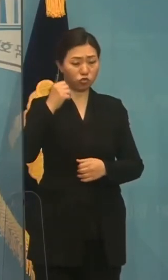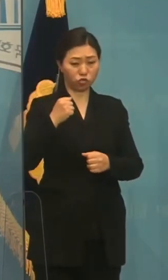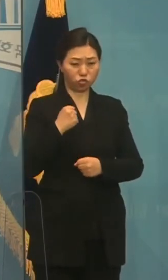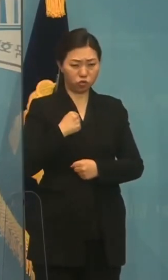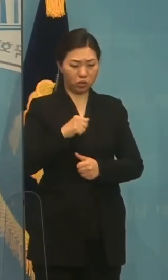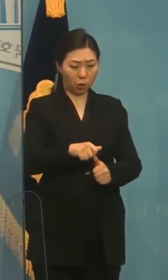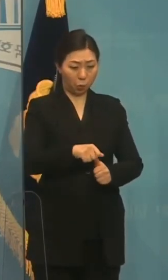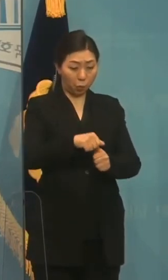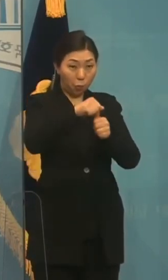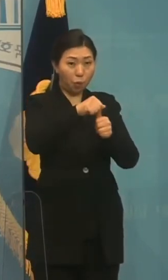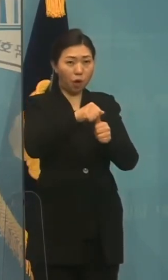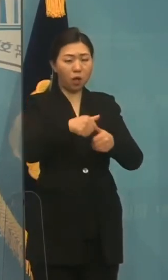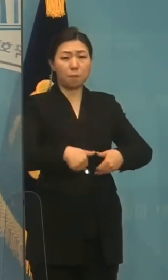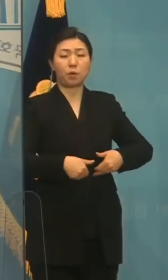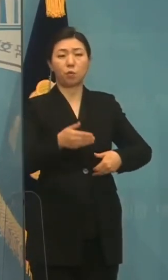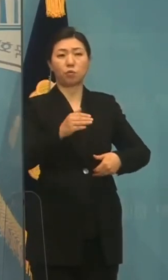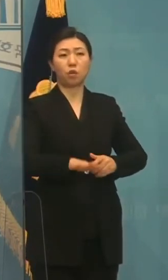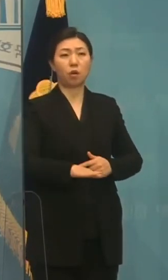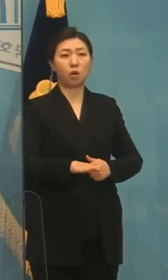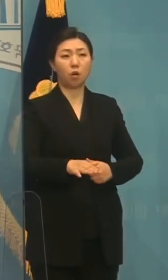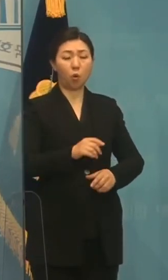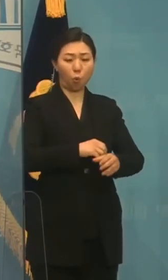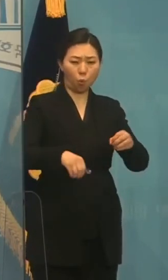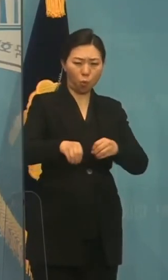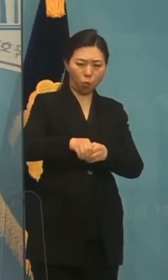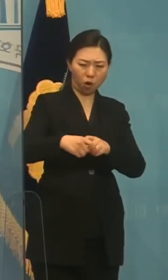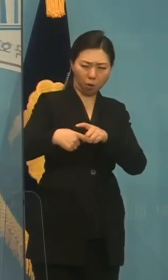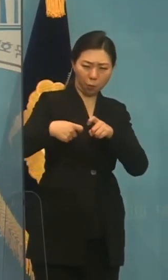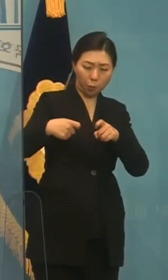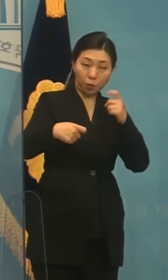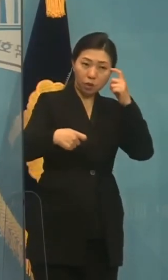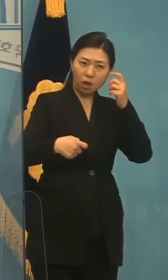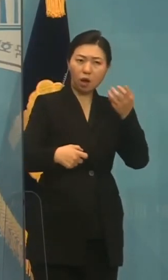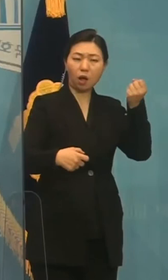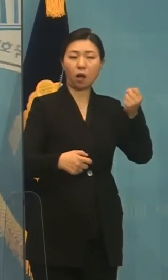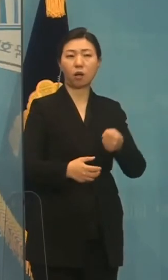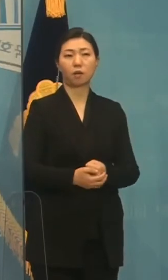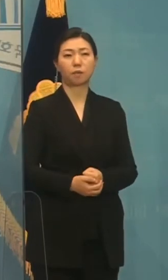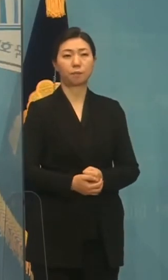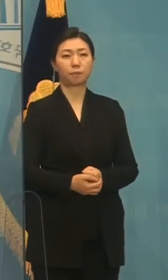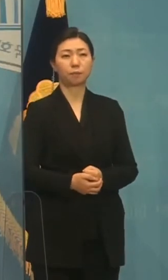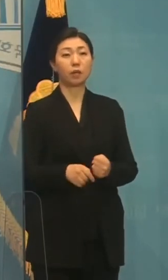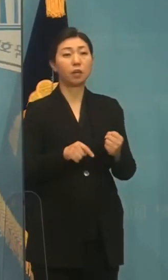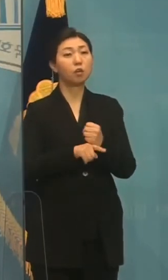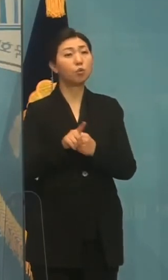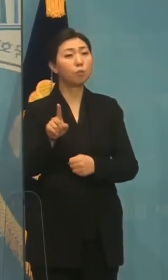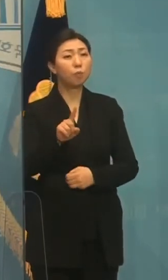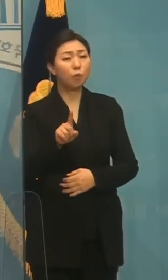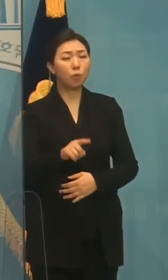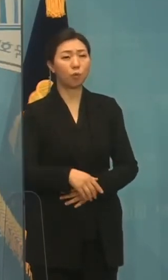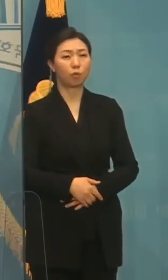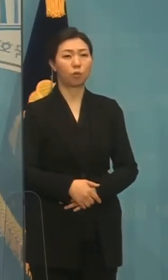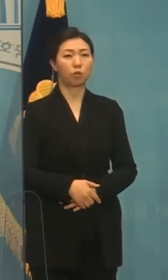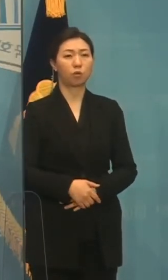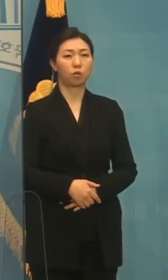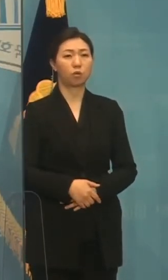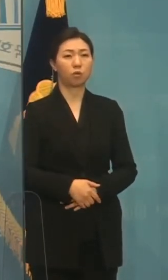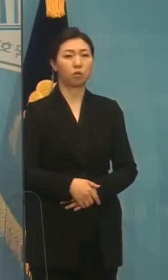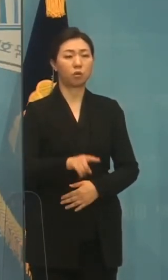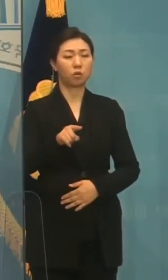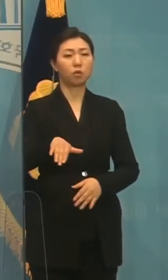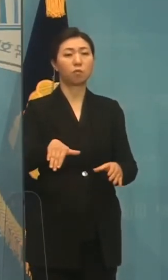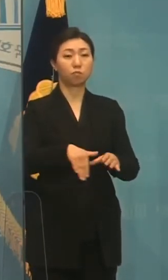오히려 저승사자처럼 이렇게 생각을 하고 있다는 겁니다. 거기에는 이유가 있고, 이것은 문재인